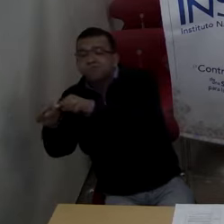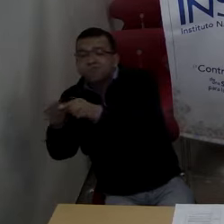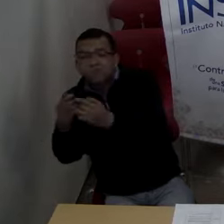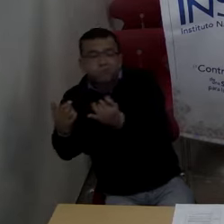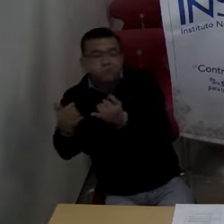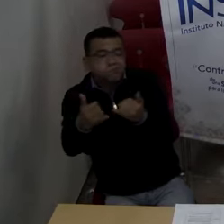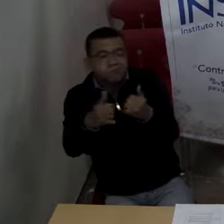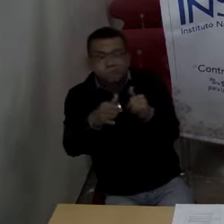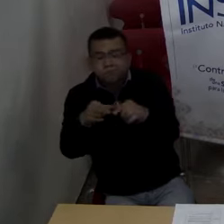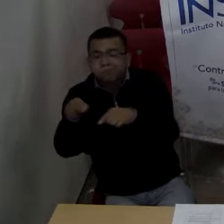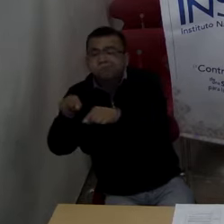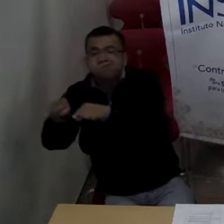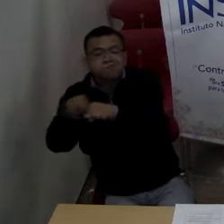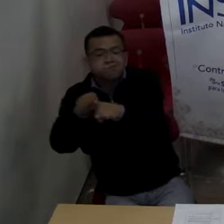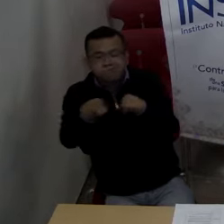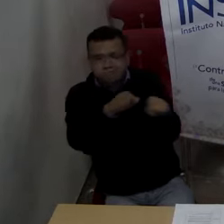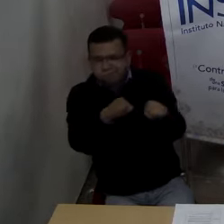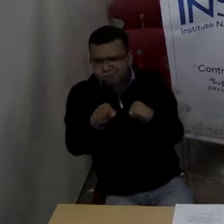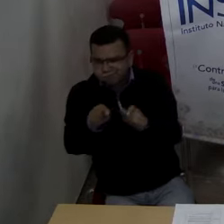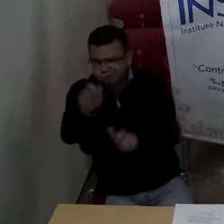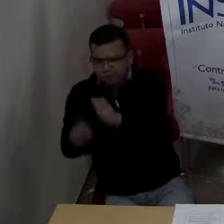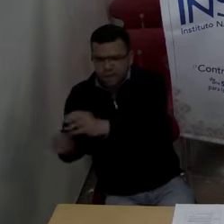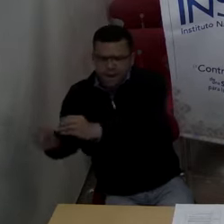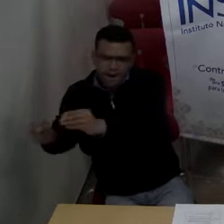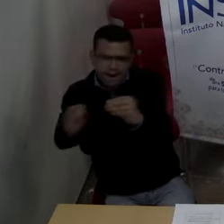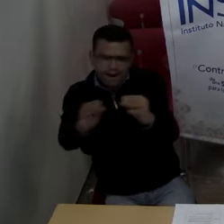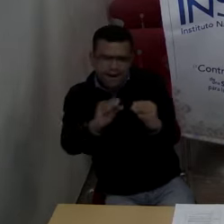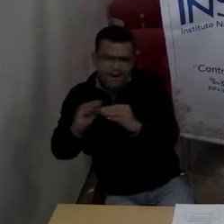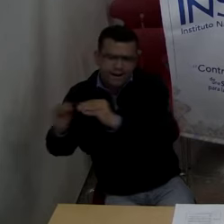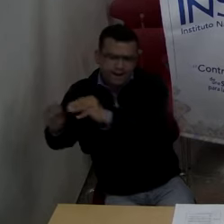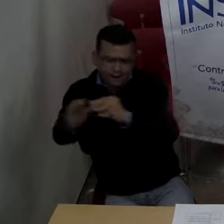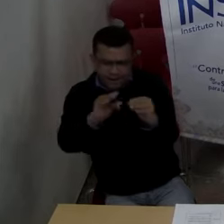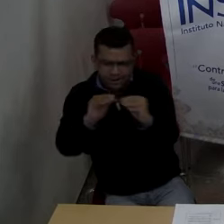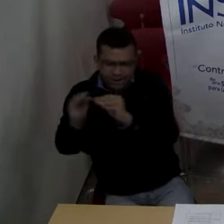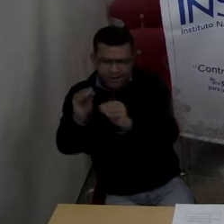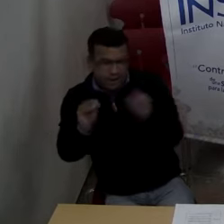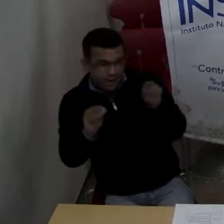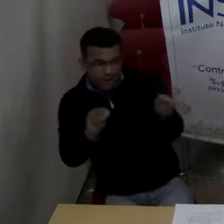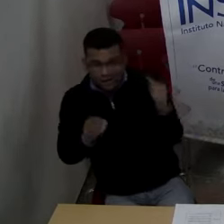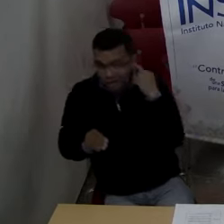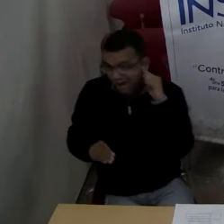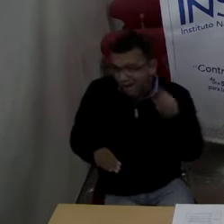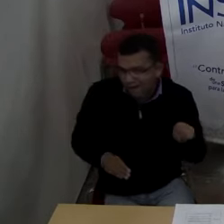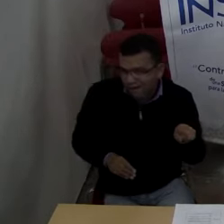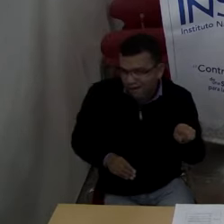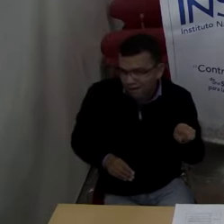porque es una cafetería muy concurrida. O si hay música de fondo.